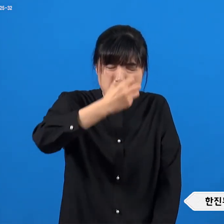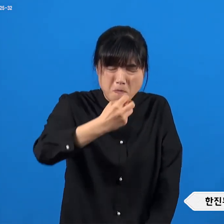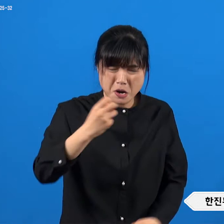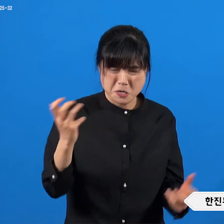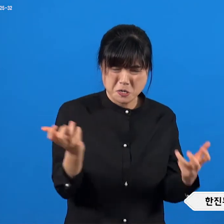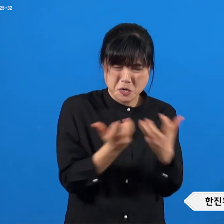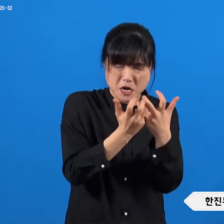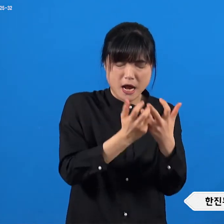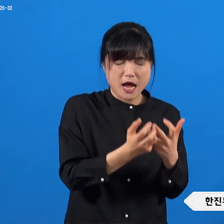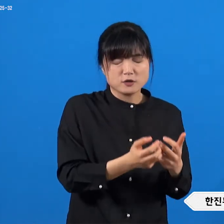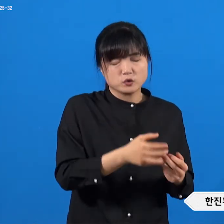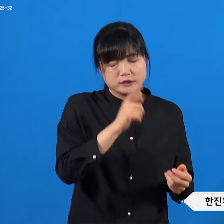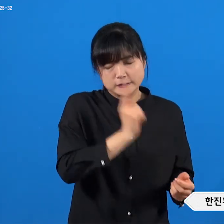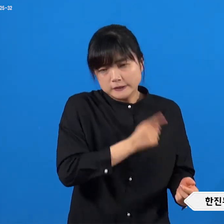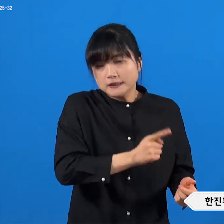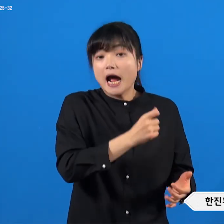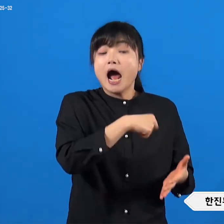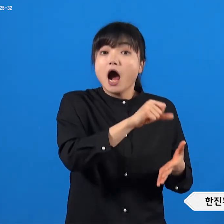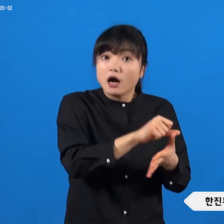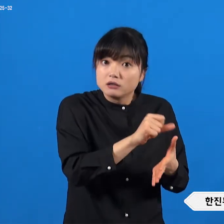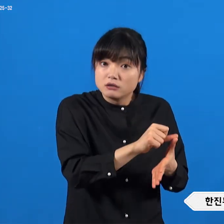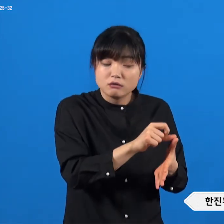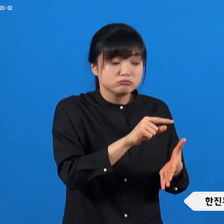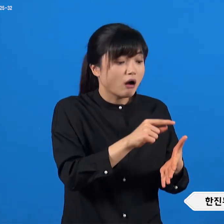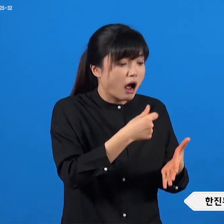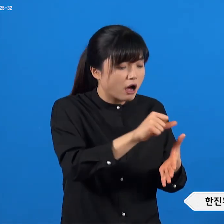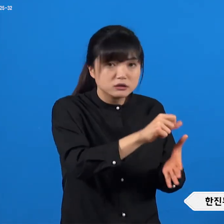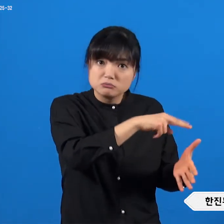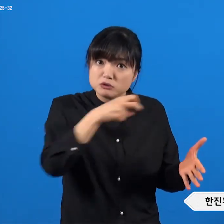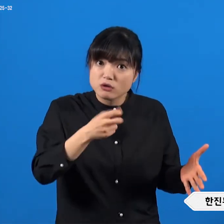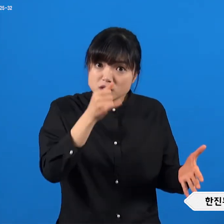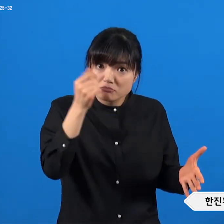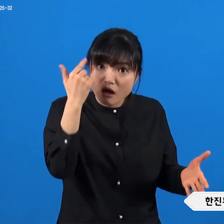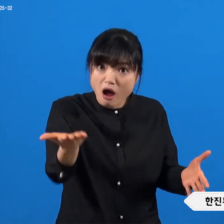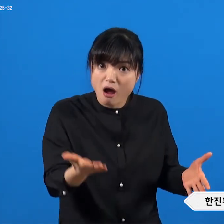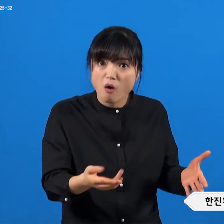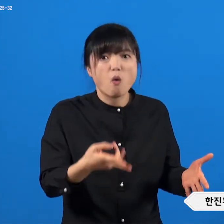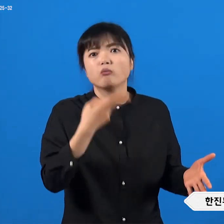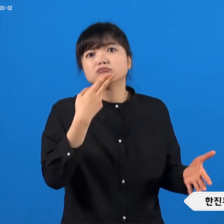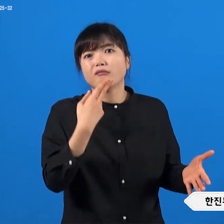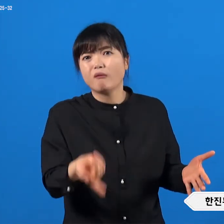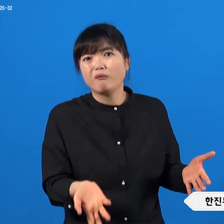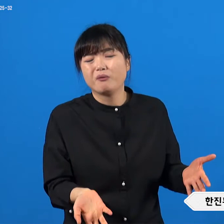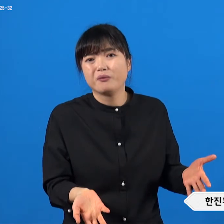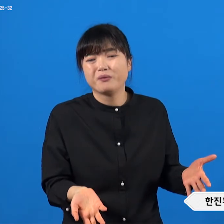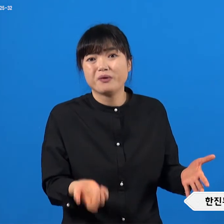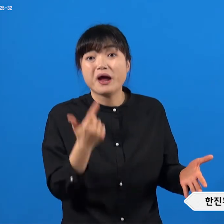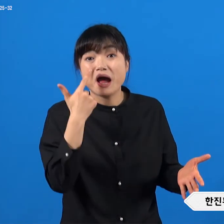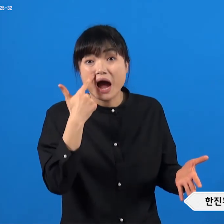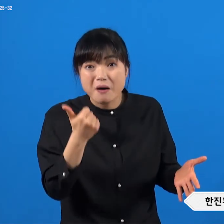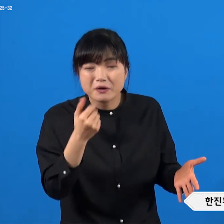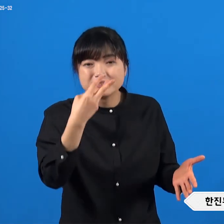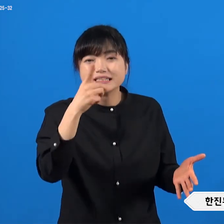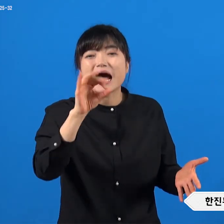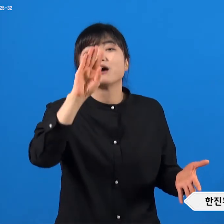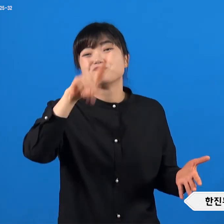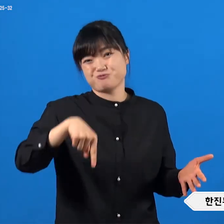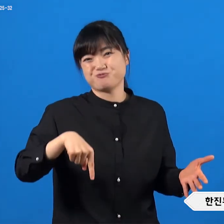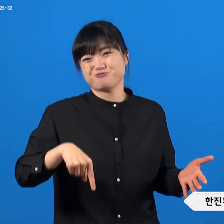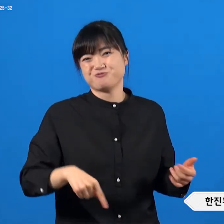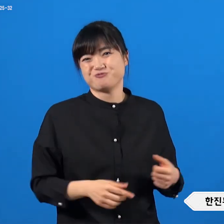아들, 얄미운 아들, 그래서 아버지가 그 아들을 미워합니까? 그 아버지는